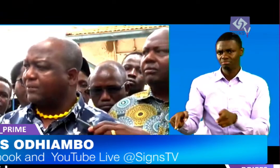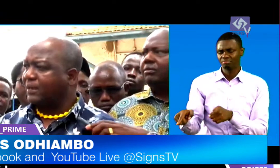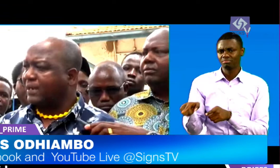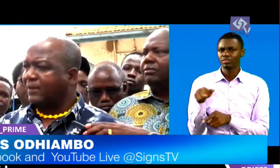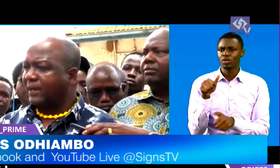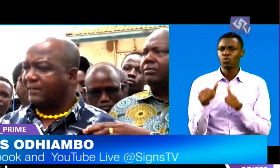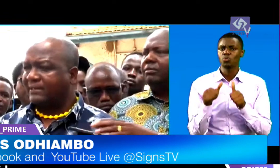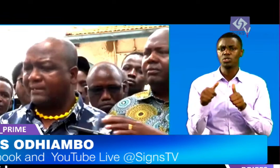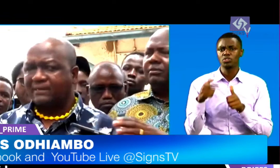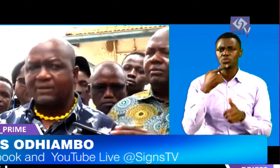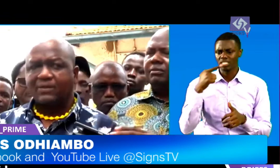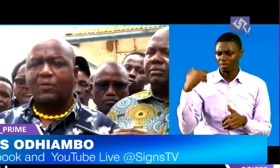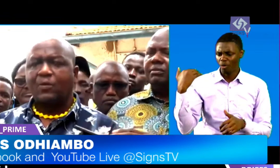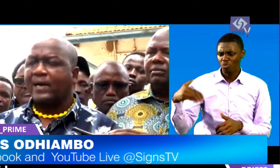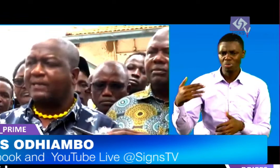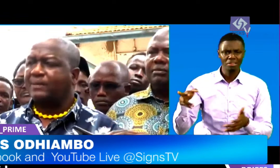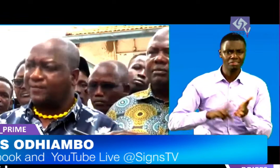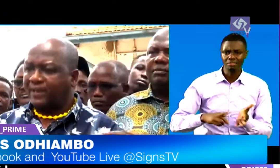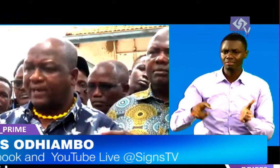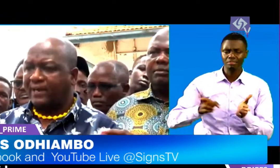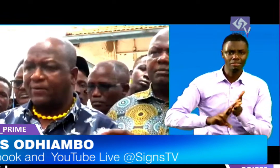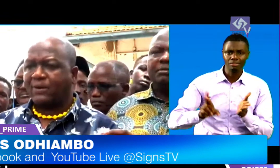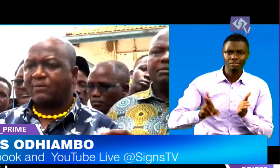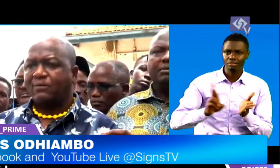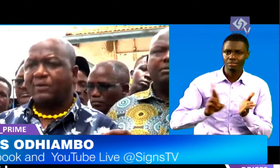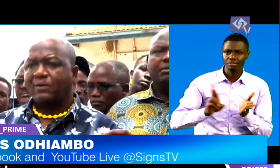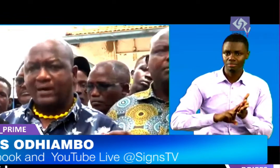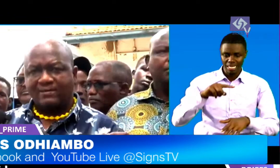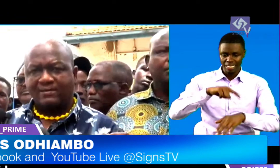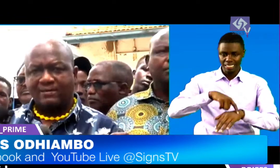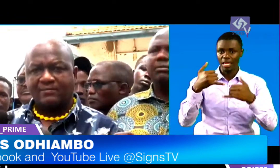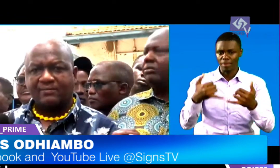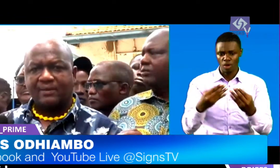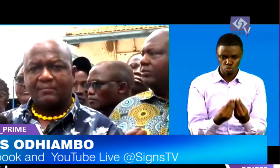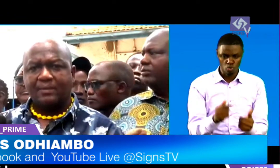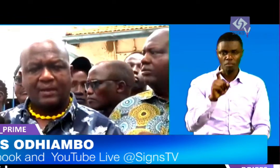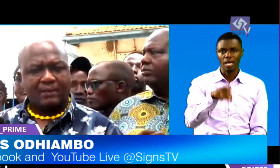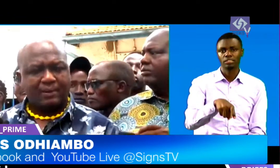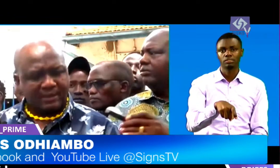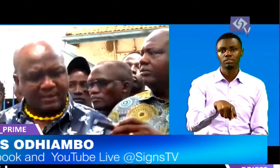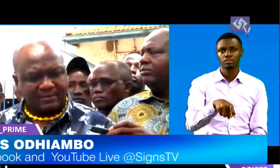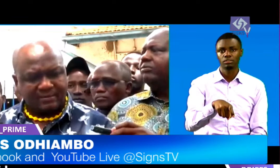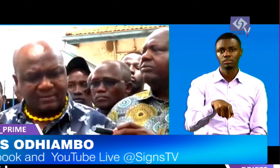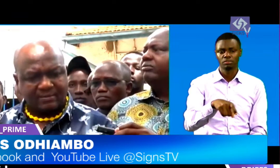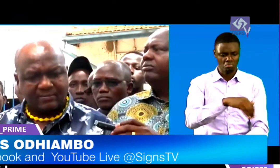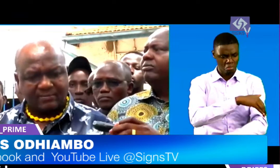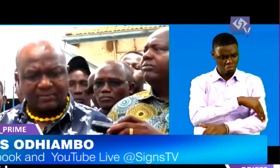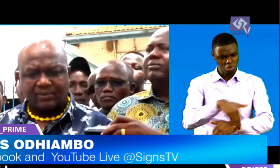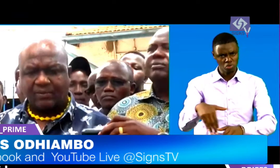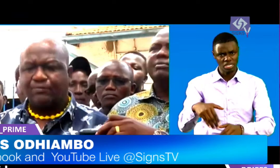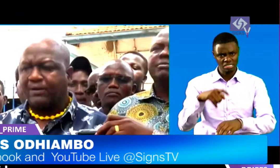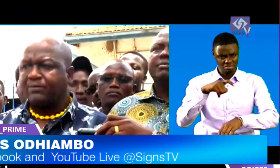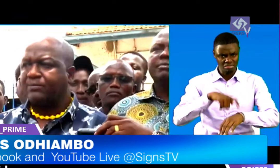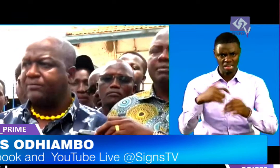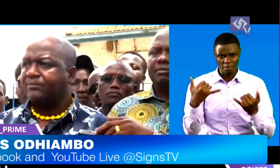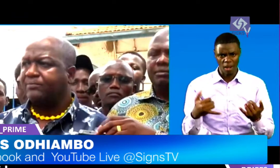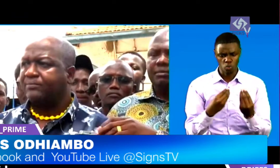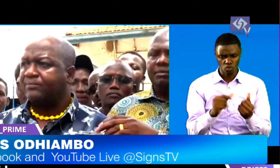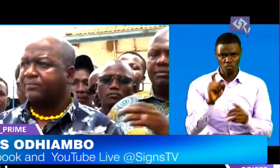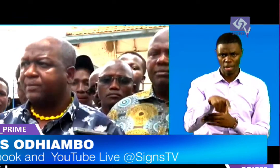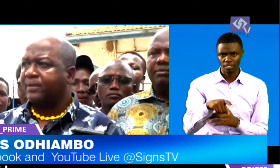ambayo tunasema kila wakati imefika wa kuaddress maneno ya boundaries. Kwa